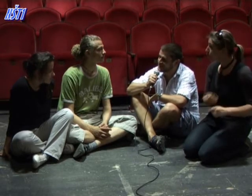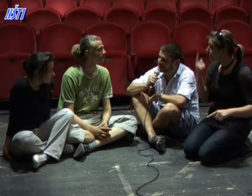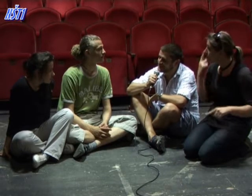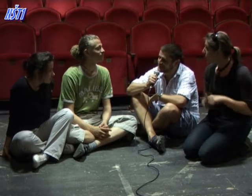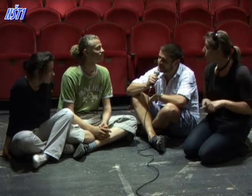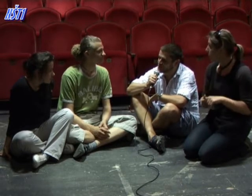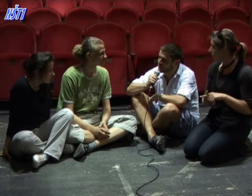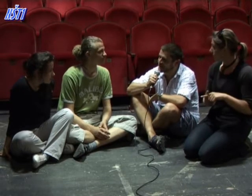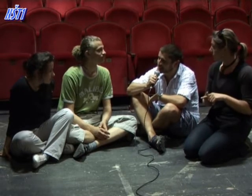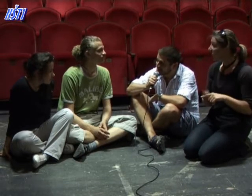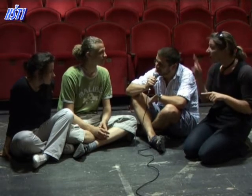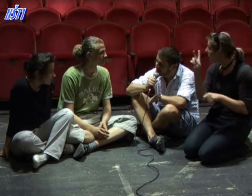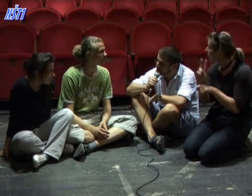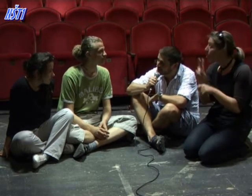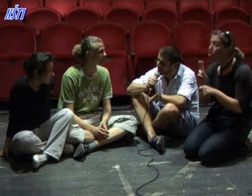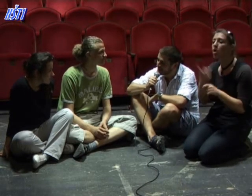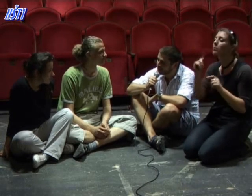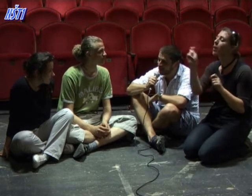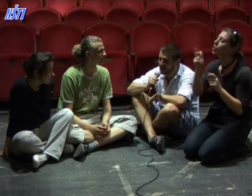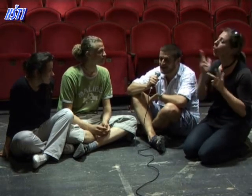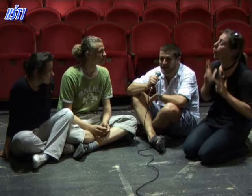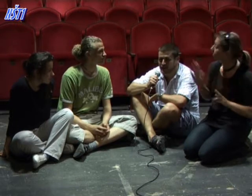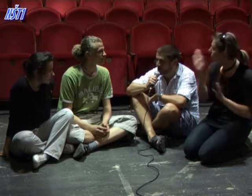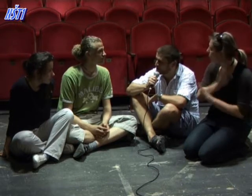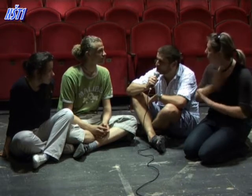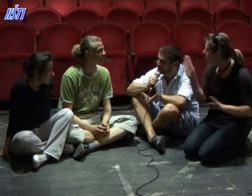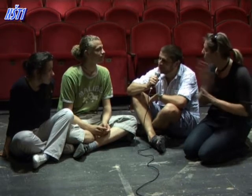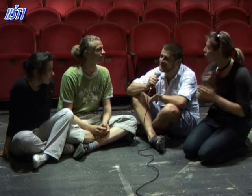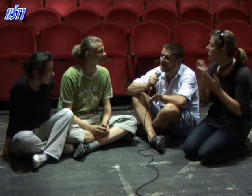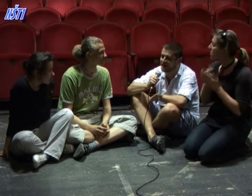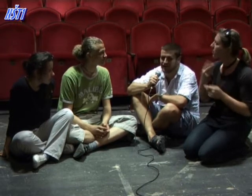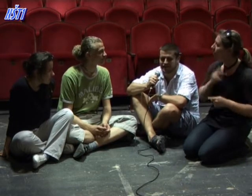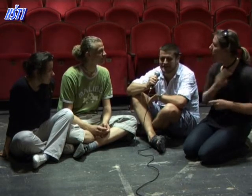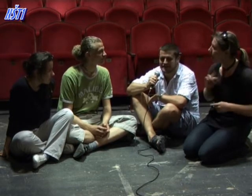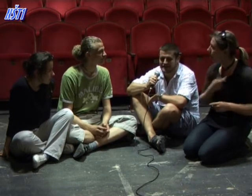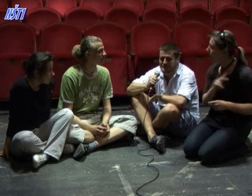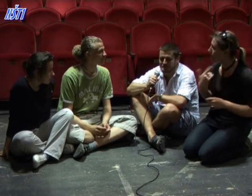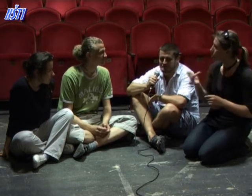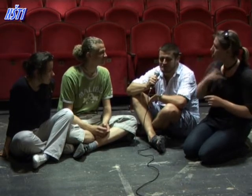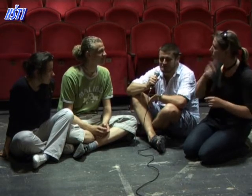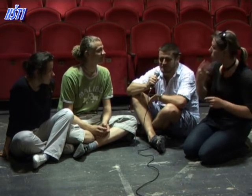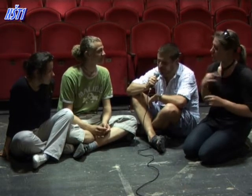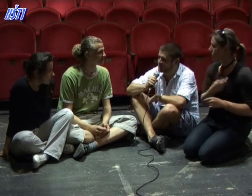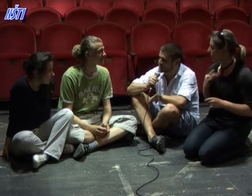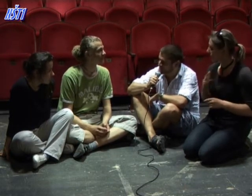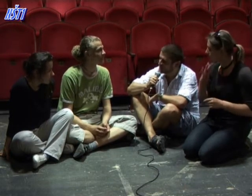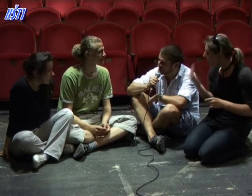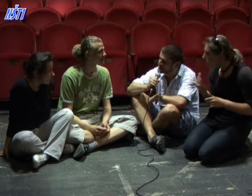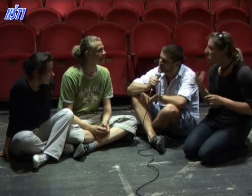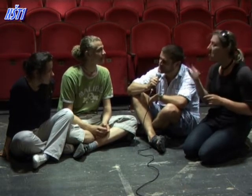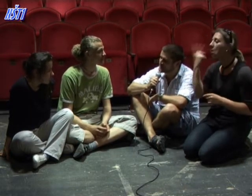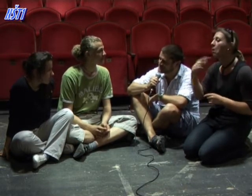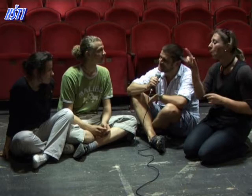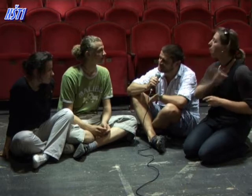kdy ten člověk nesleze z jeviště a hraje několik rolí a byl jsem na to vlastně